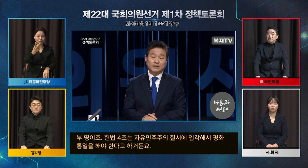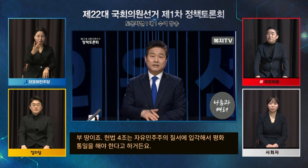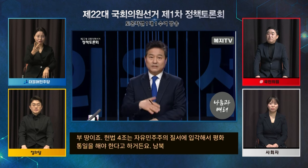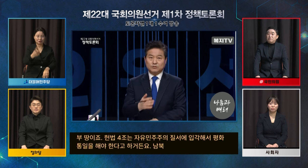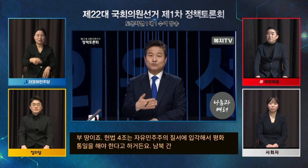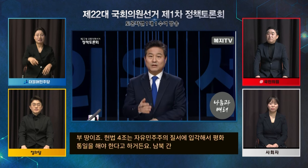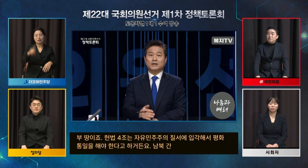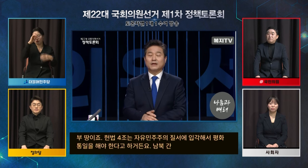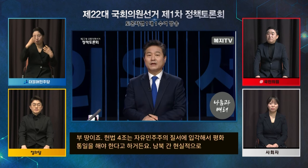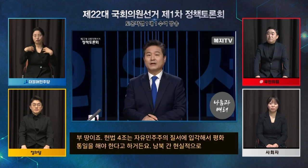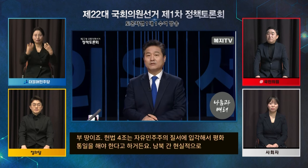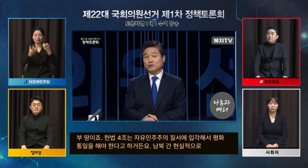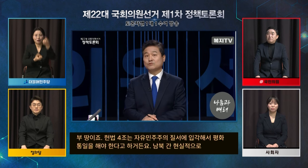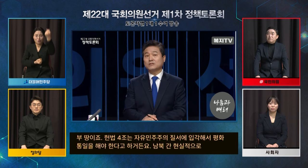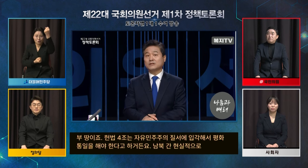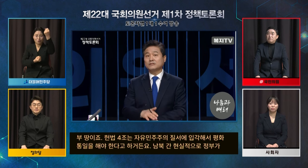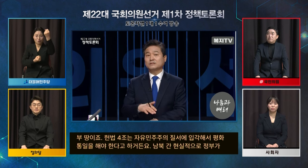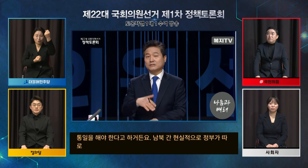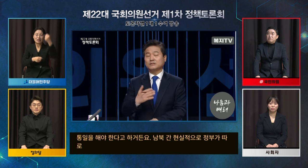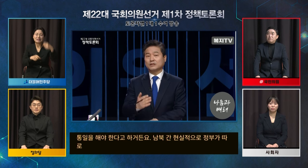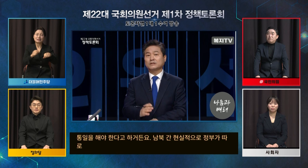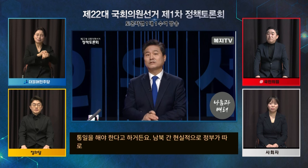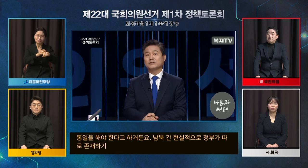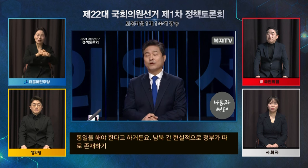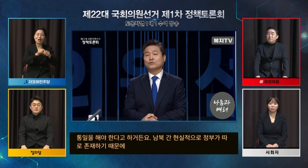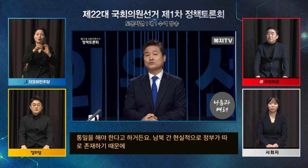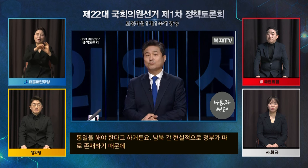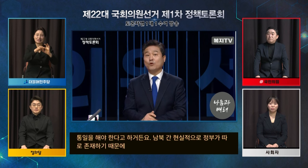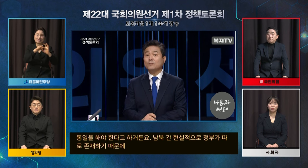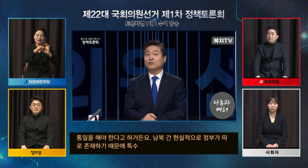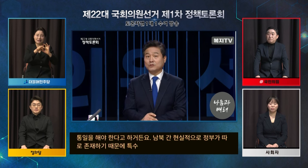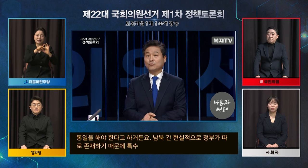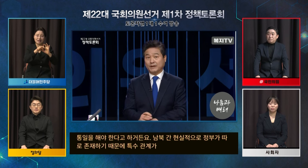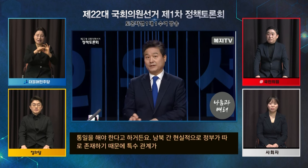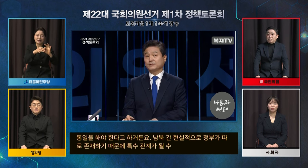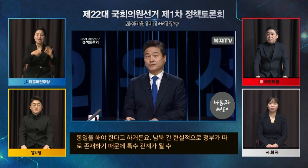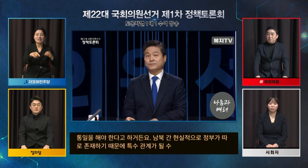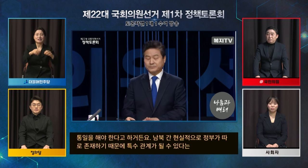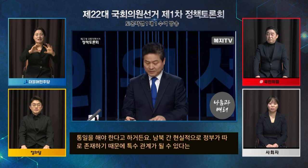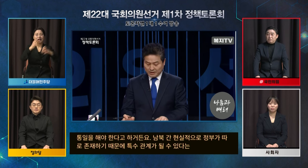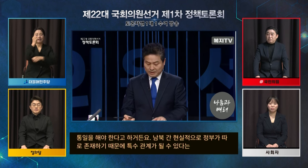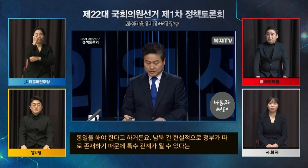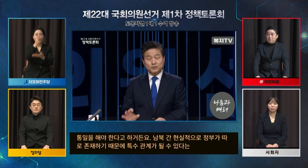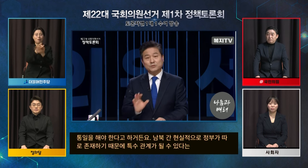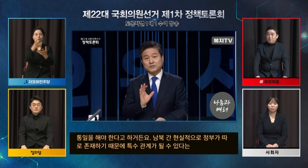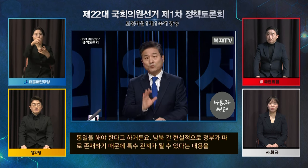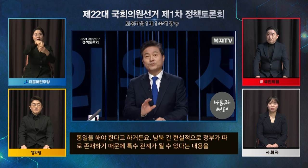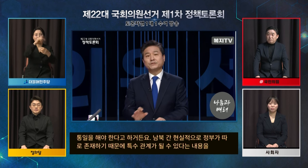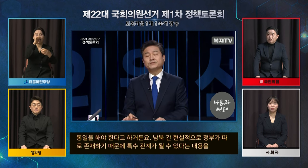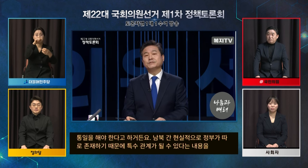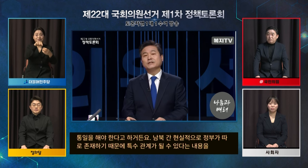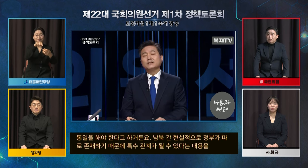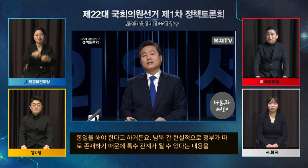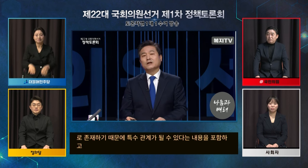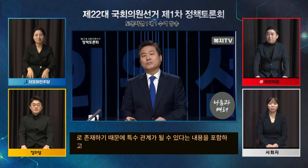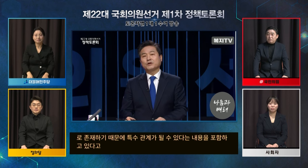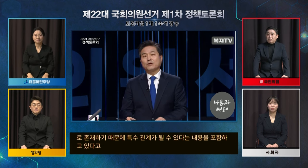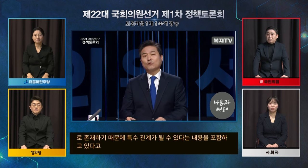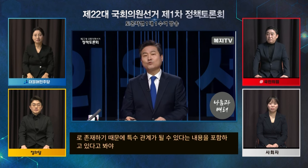때문에 특수관계가 될 수 있다는 그런 내용을 포함하고 있다고 봐야 되거든요. 그런 점에서 보면